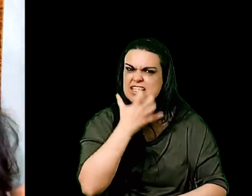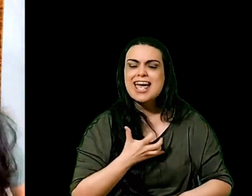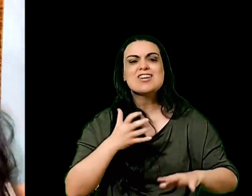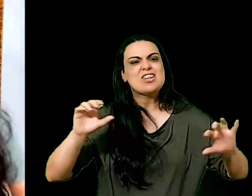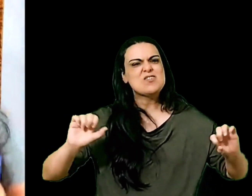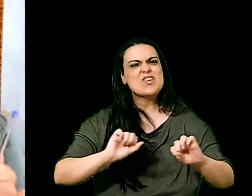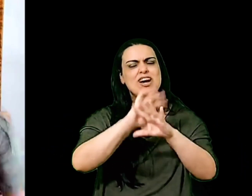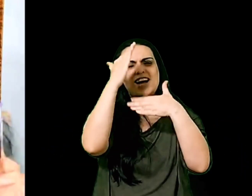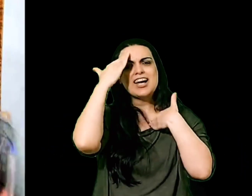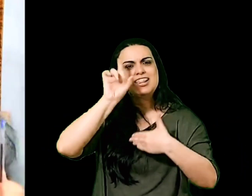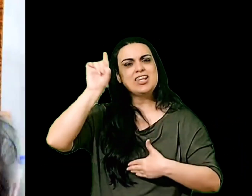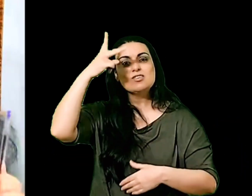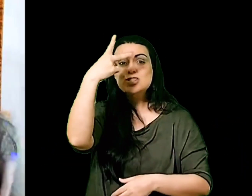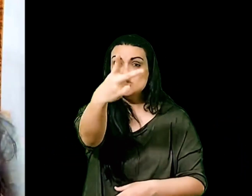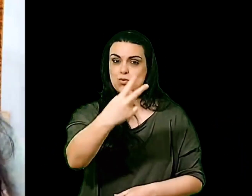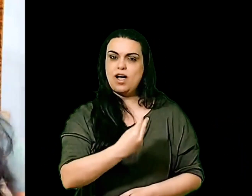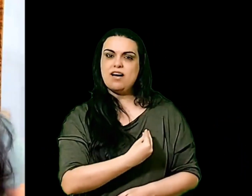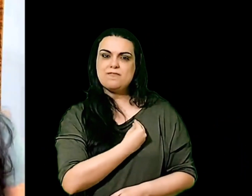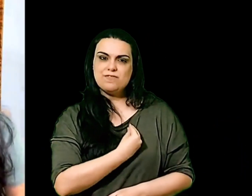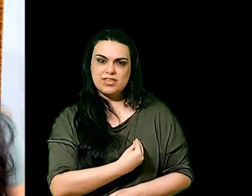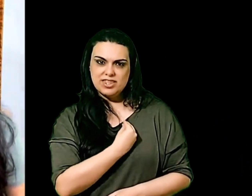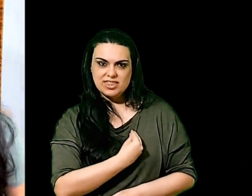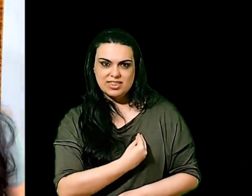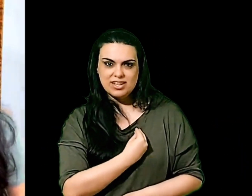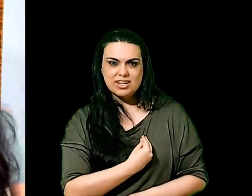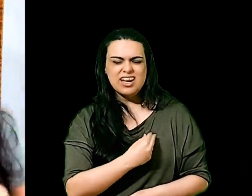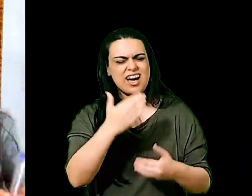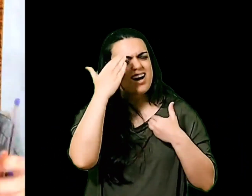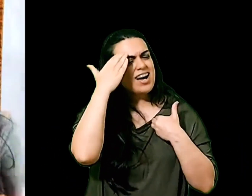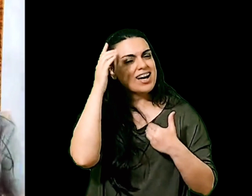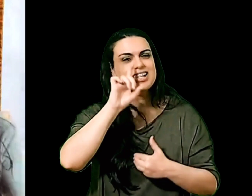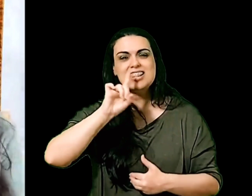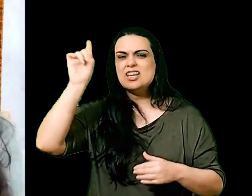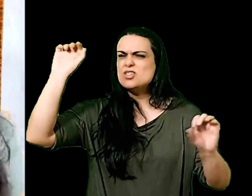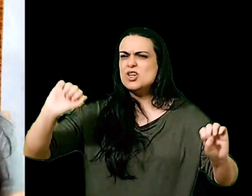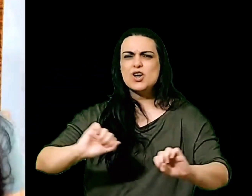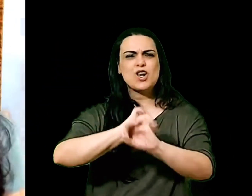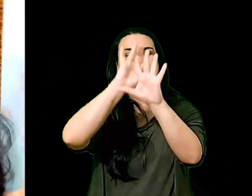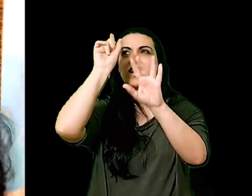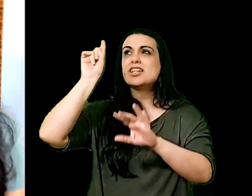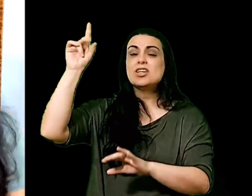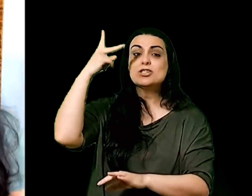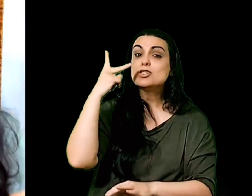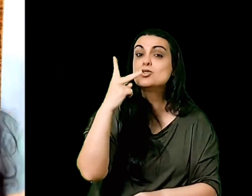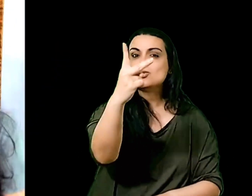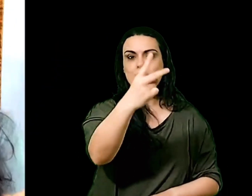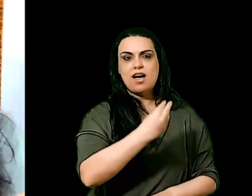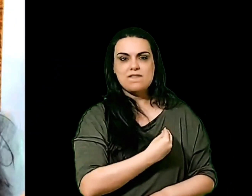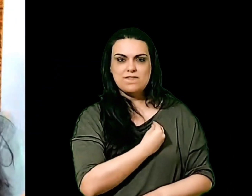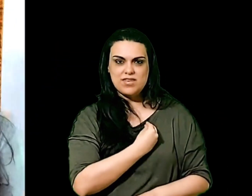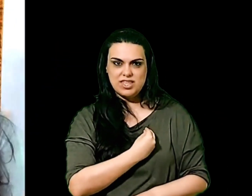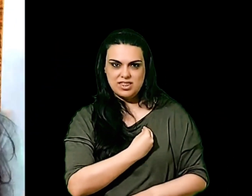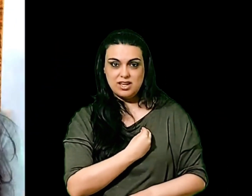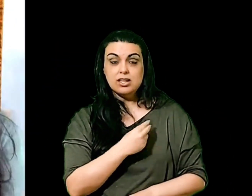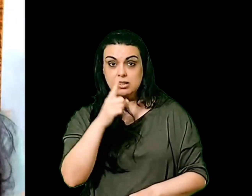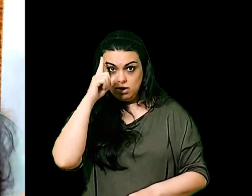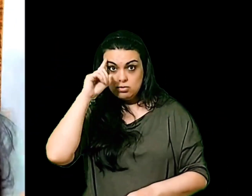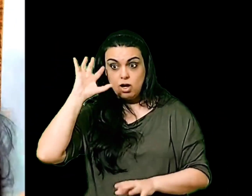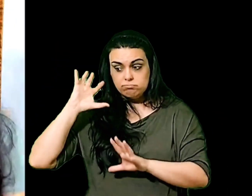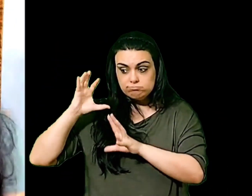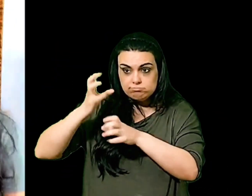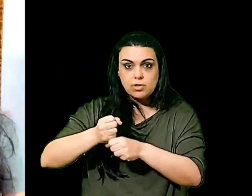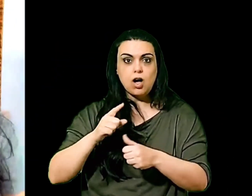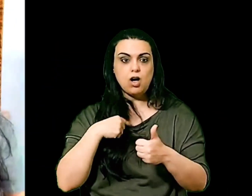tá levando a sério. E eu quero glorificar a Deus pela sua vida. Quero glorificar a Deus pela sua vida. Então só recapitulando aqui pra